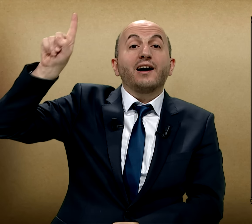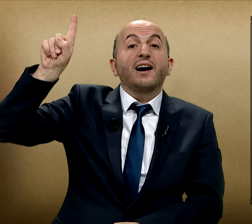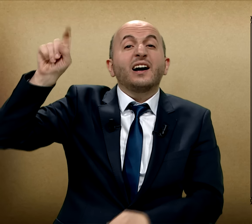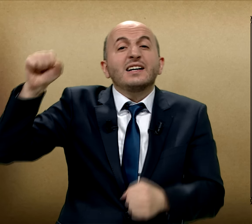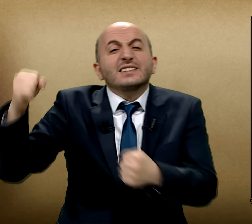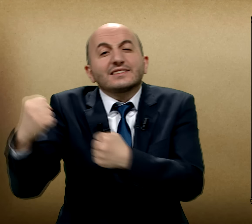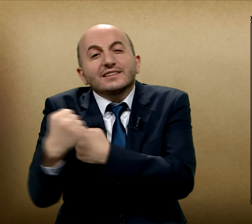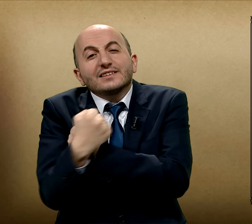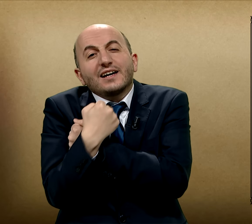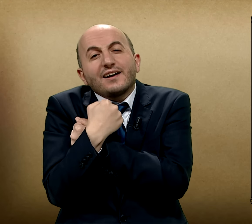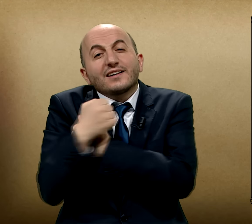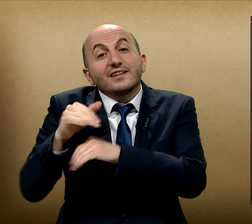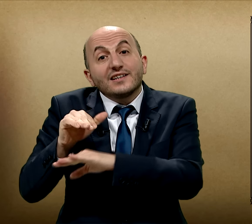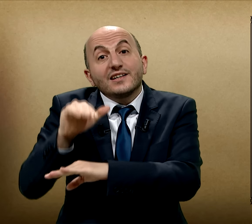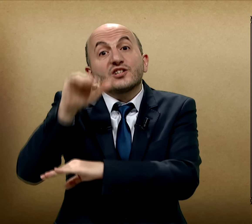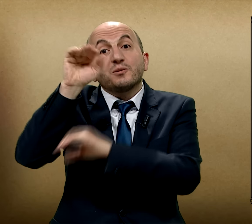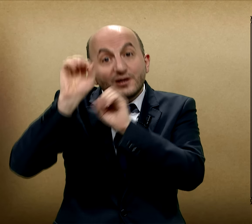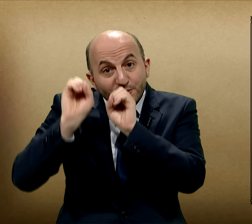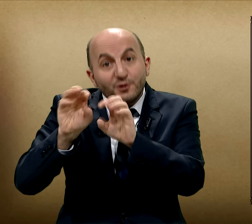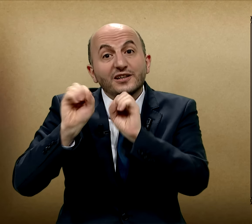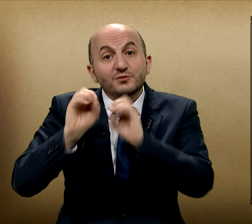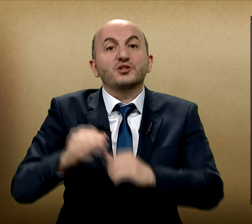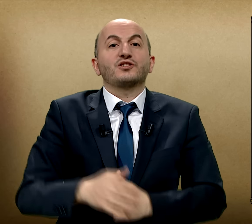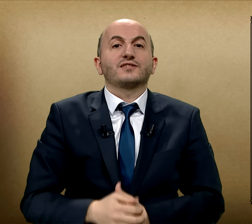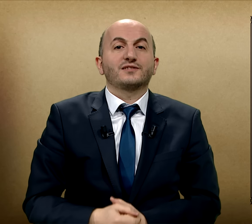Allah'a sığınarak yaşamayı öğretmiştir.